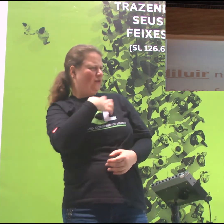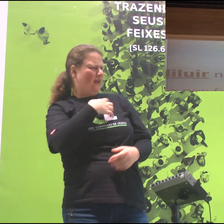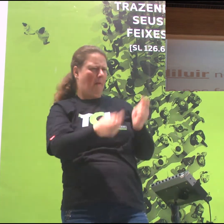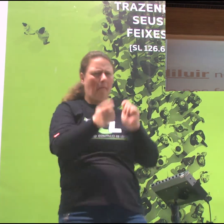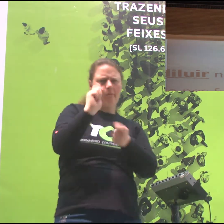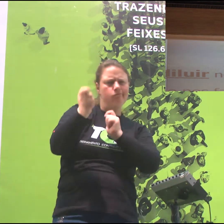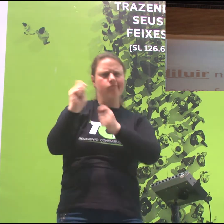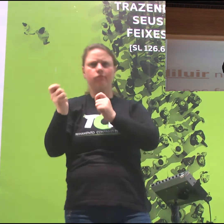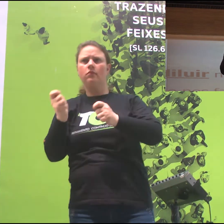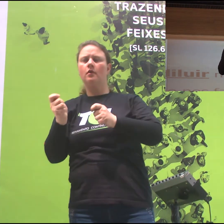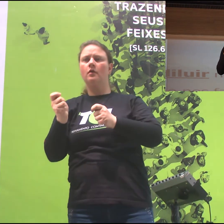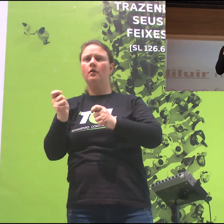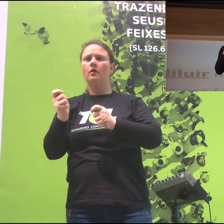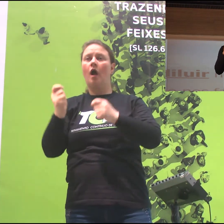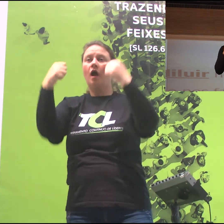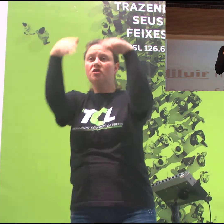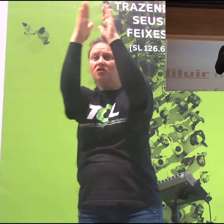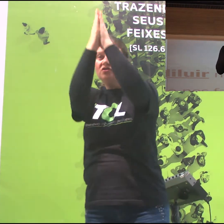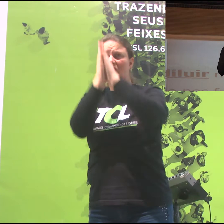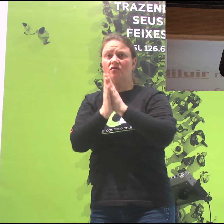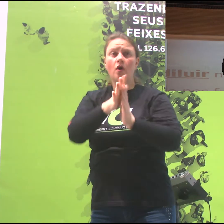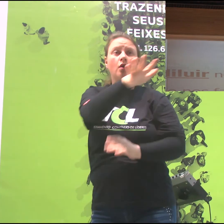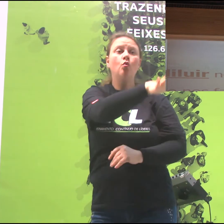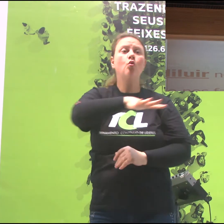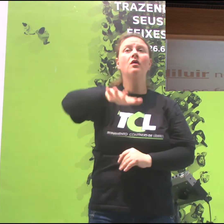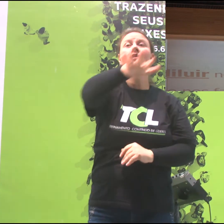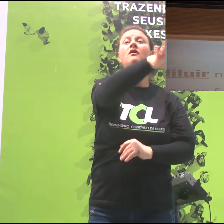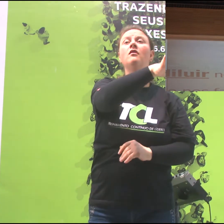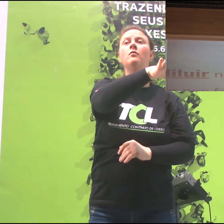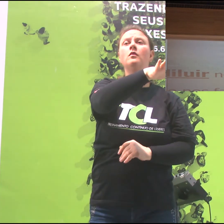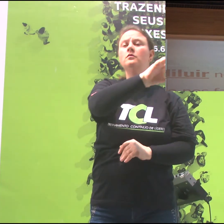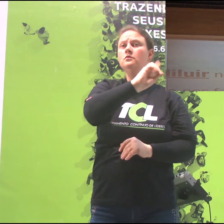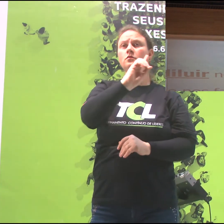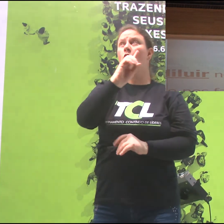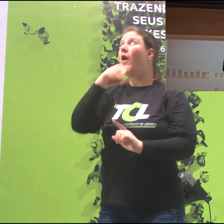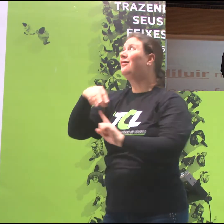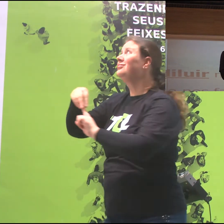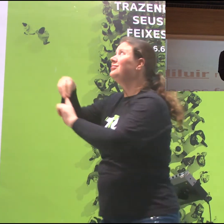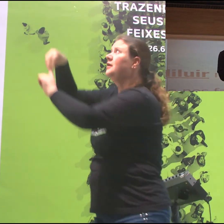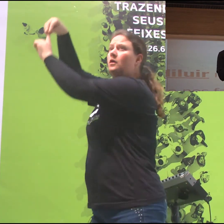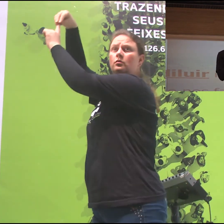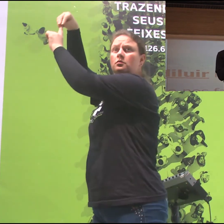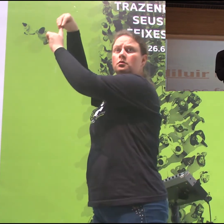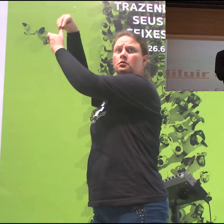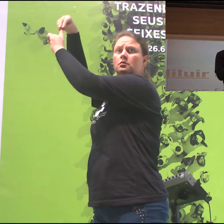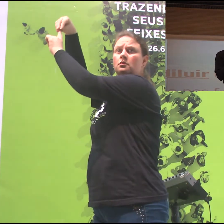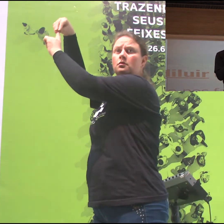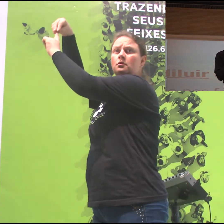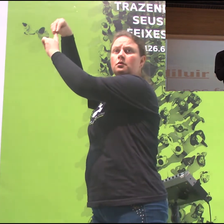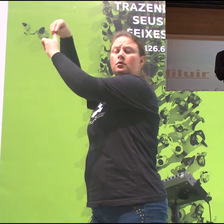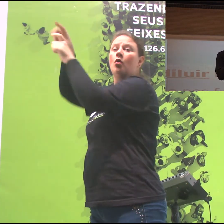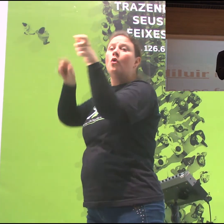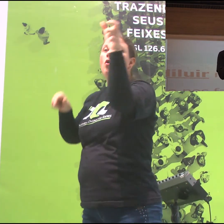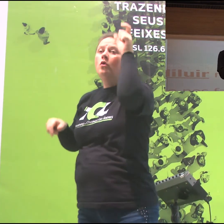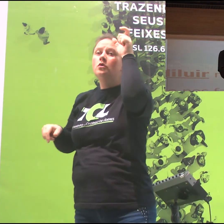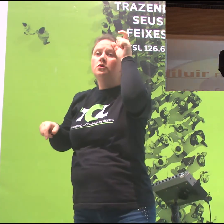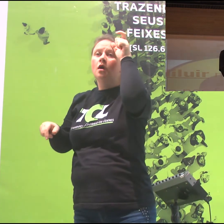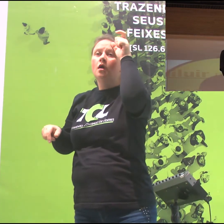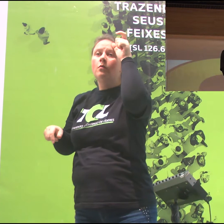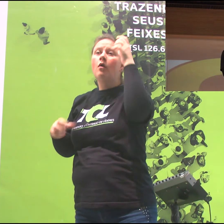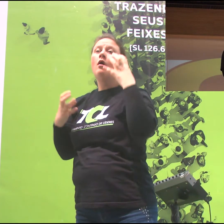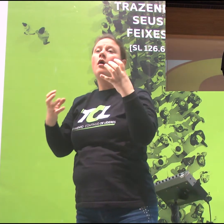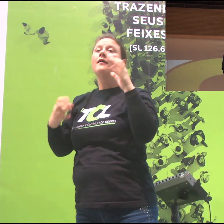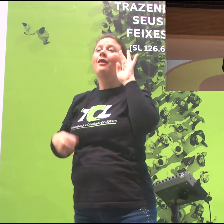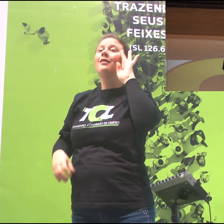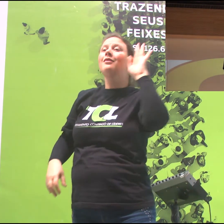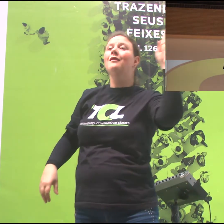a adorar mais o clima do que a Deus. Isso é uma distração. Porque o diabo quer é que a gente focalize